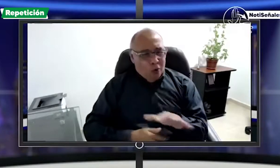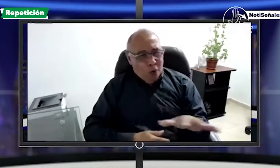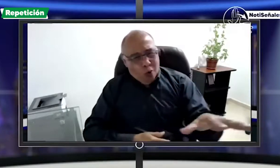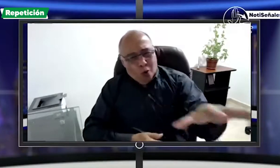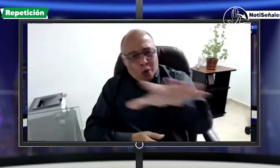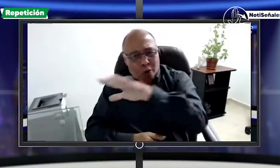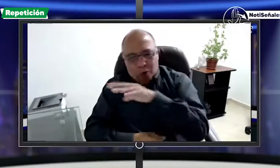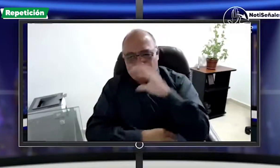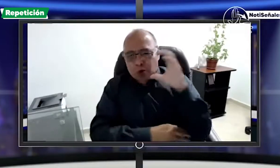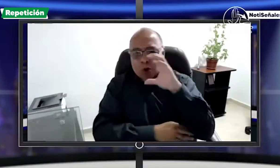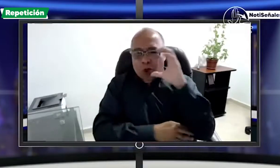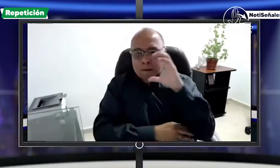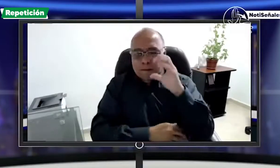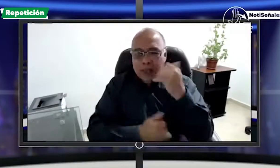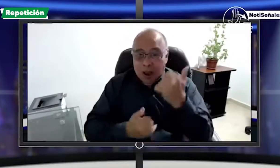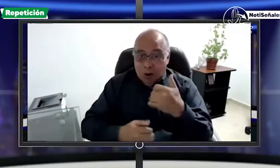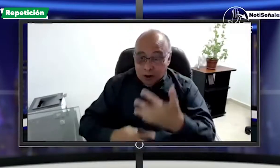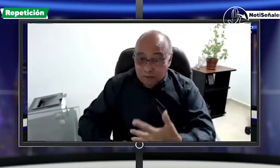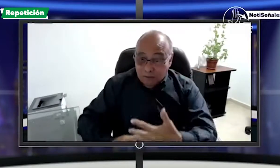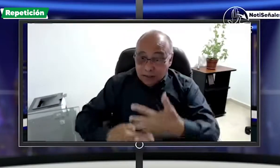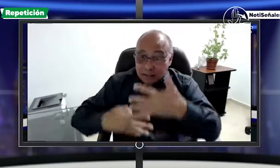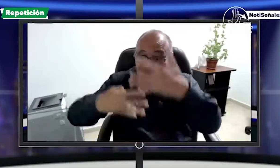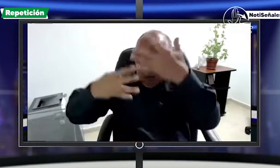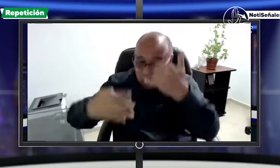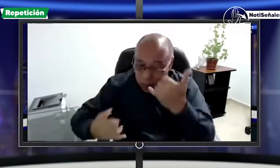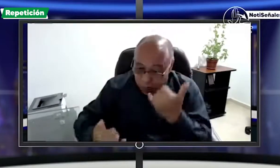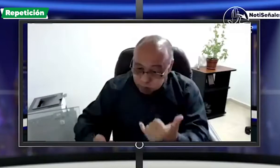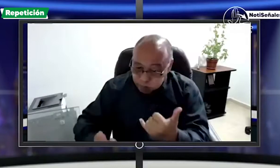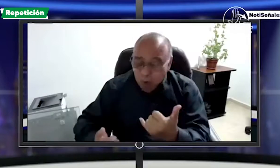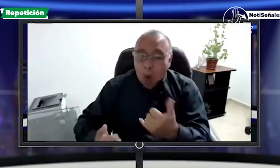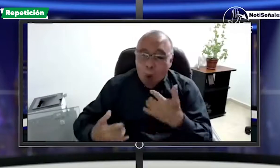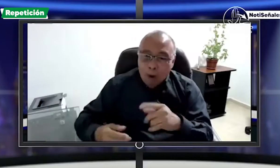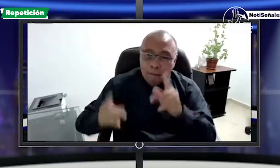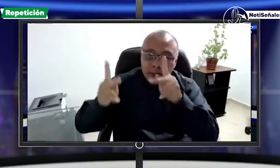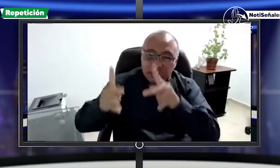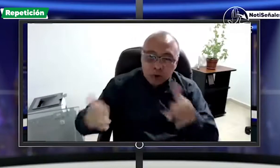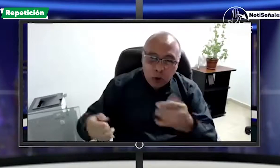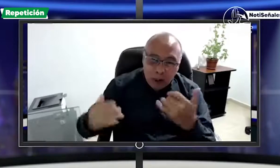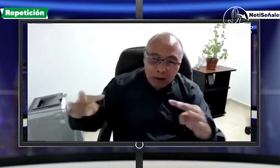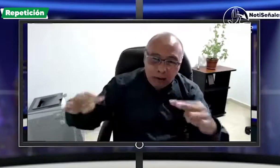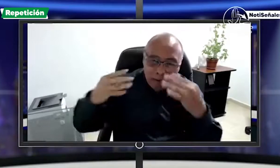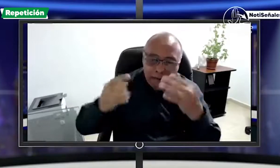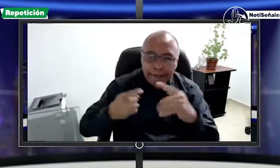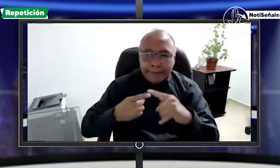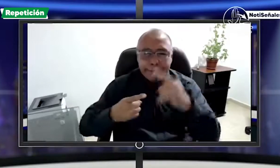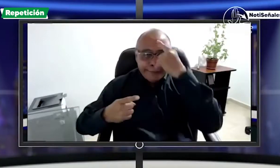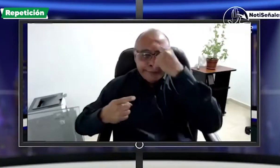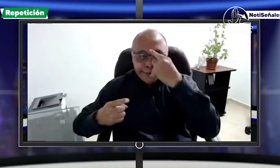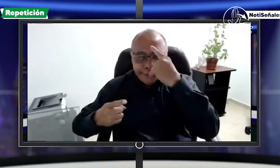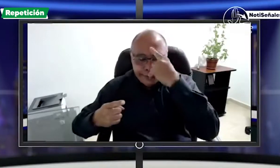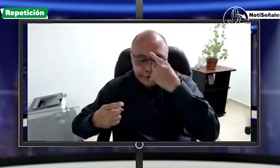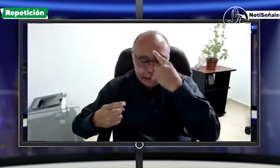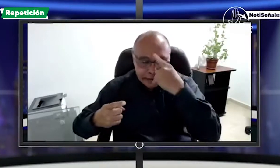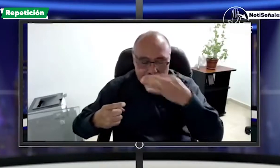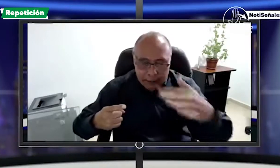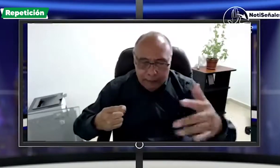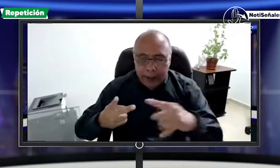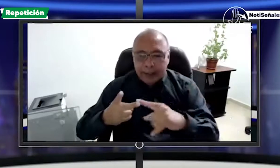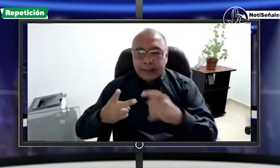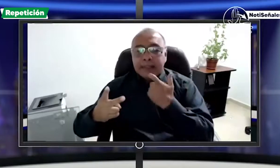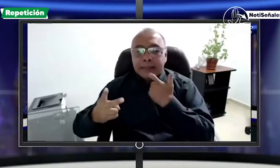conciencia Es algo que Fenascol No va a lograr Solo Que se logra Es con la ayuda De todos Y todas ustedes Hemos